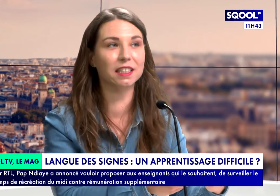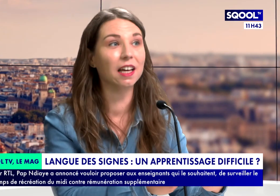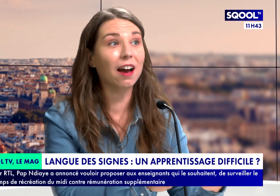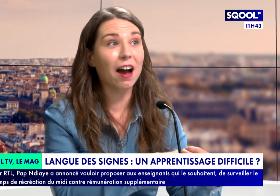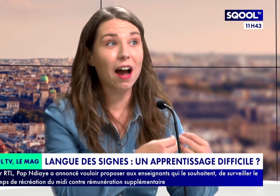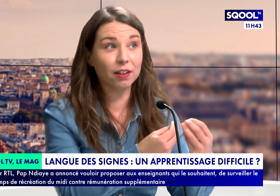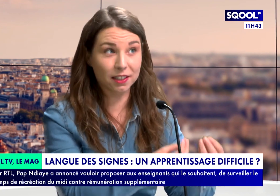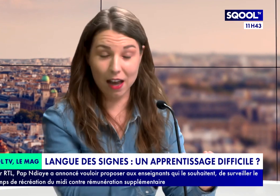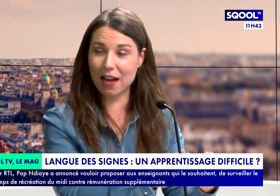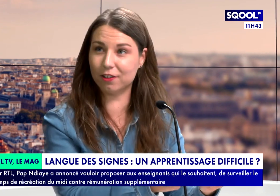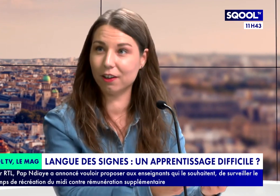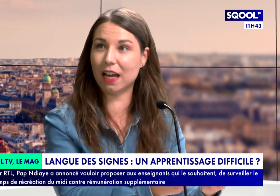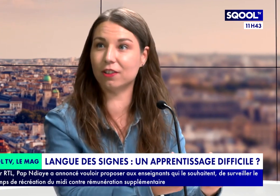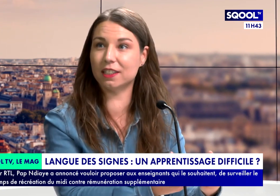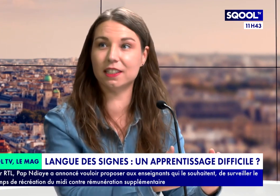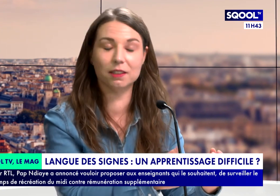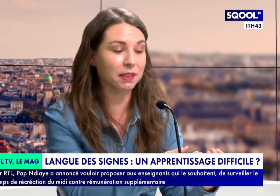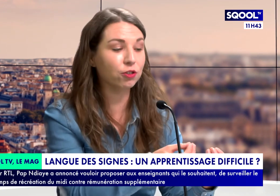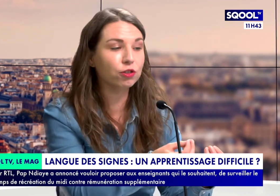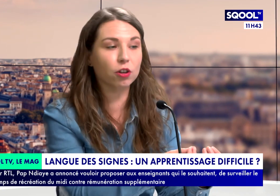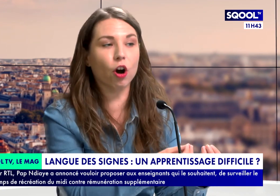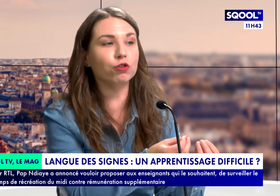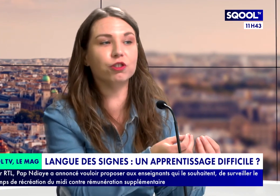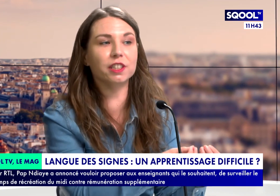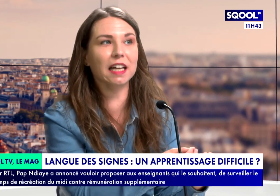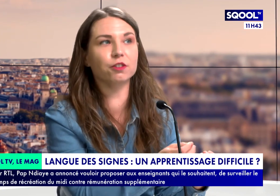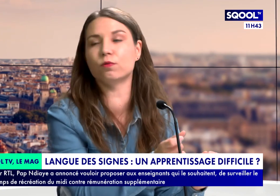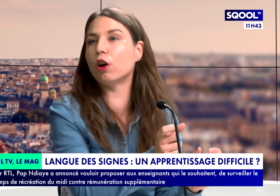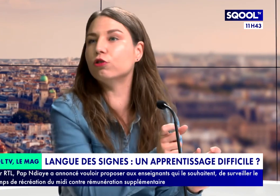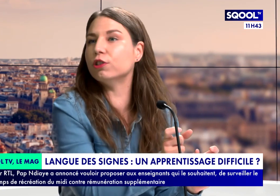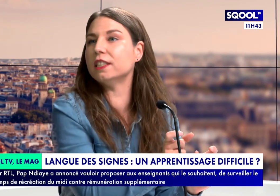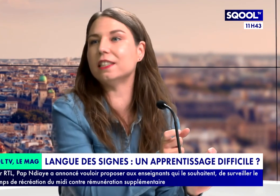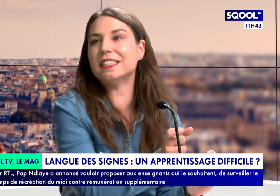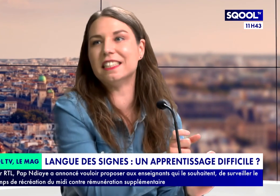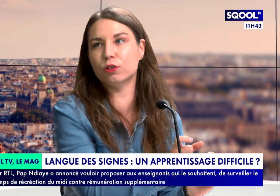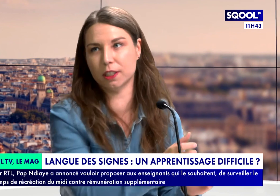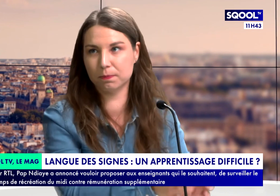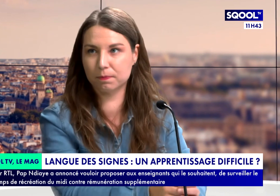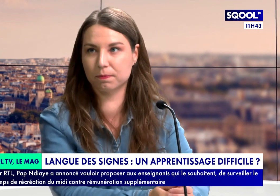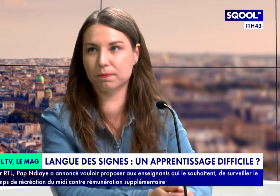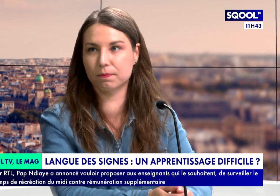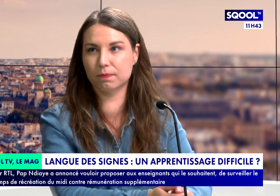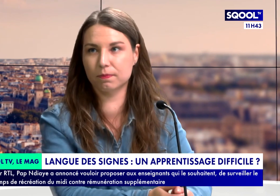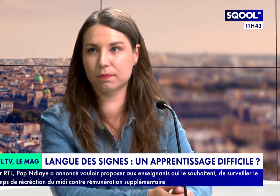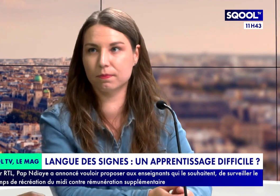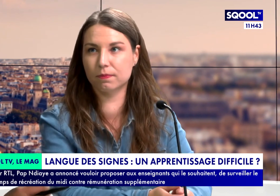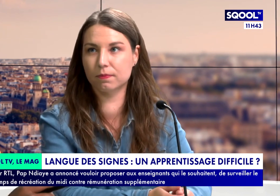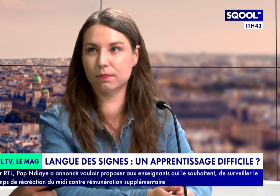adorent la langue des signes, mais juste en utilisation de signes isolés. Marie, il faut forcément un